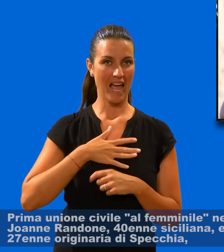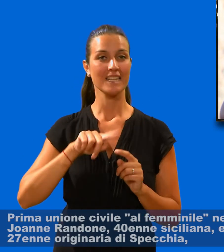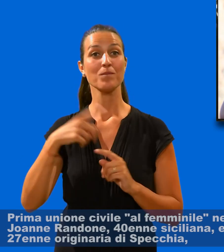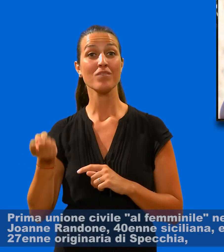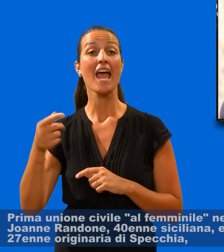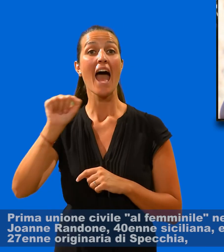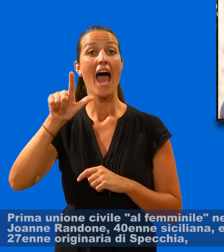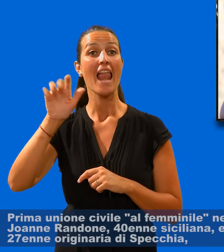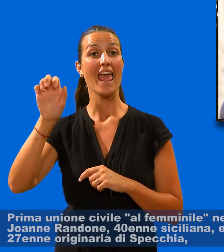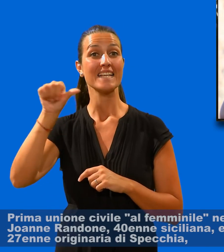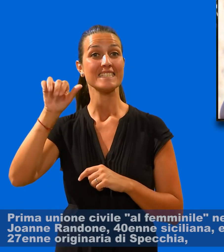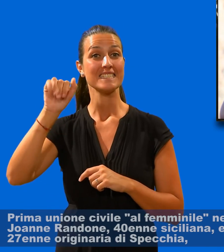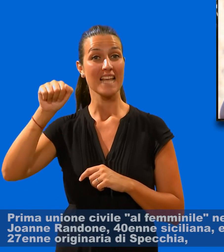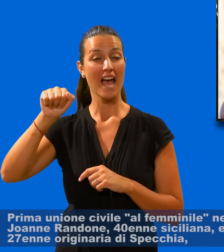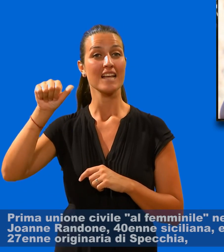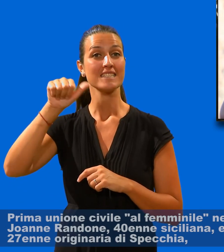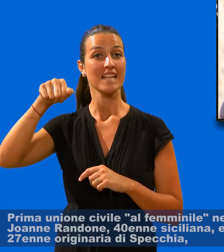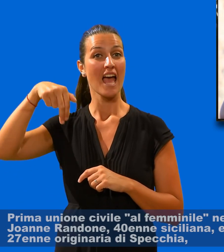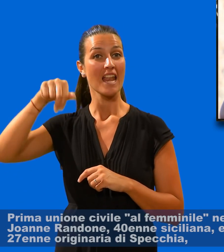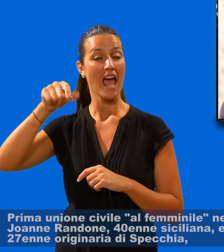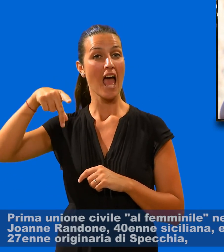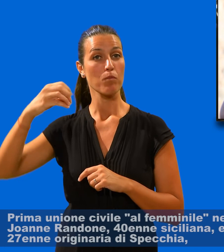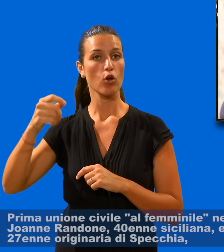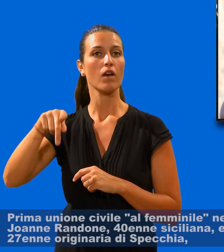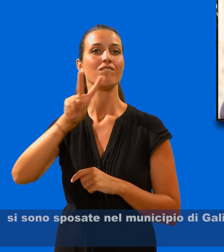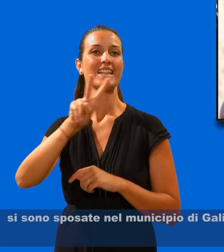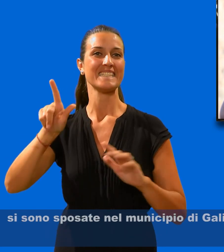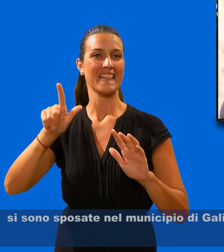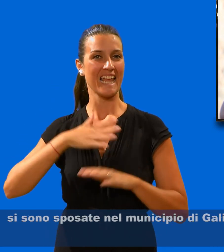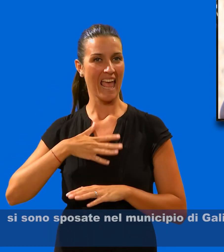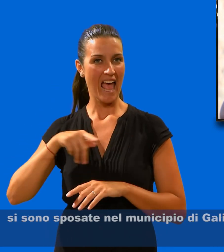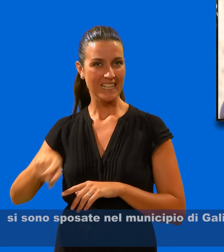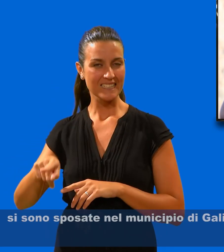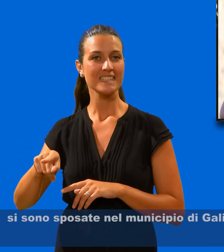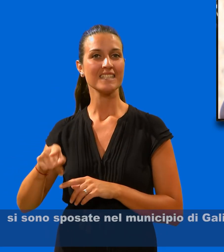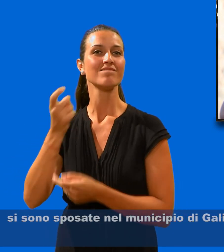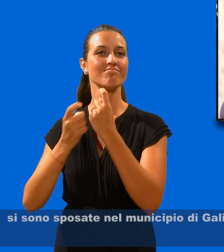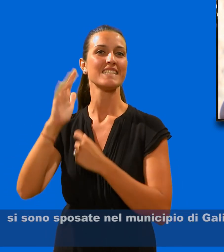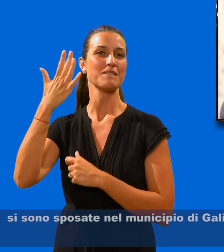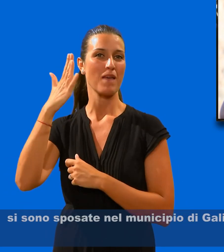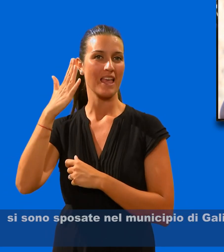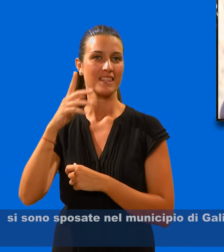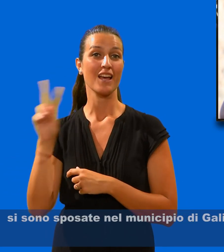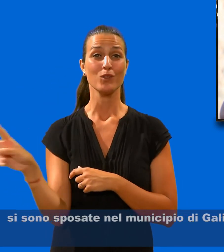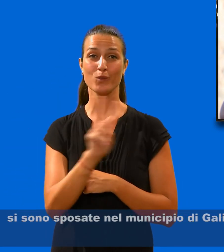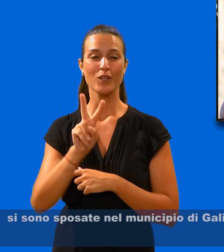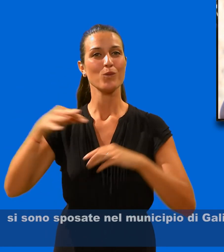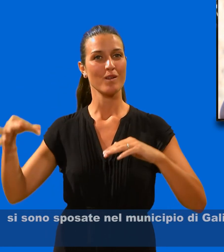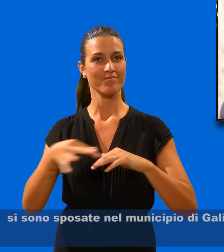originaria di specchia si sono sposate nel municipio di gagliano del